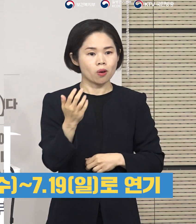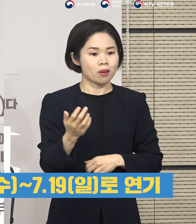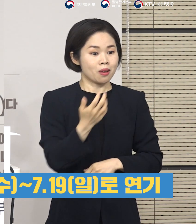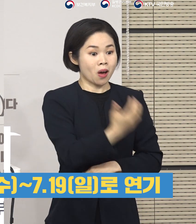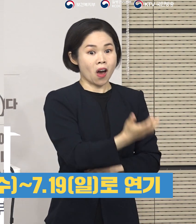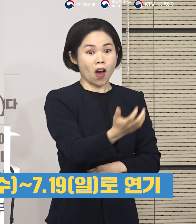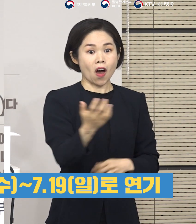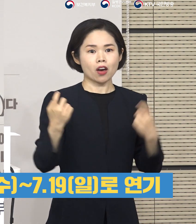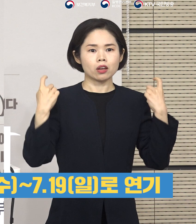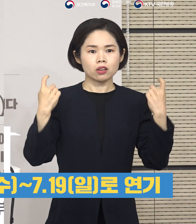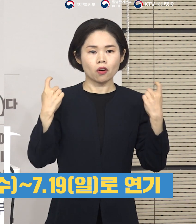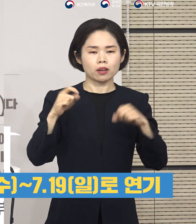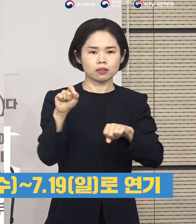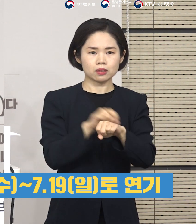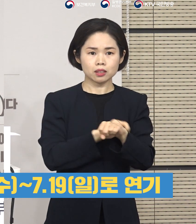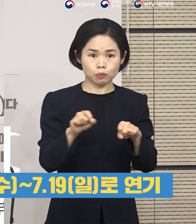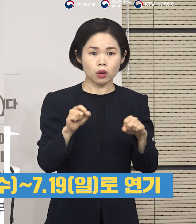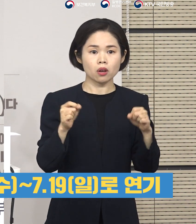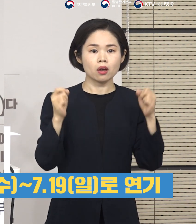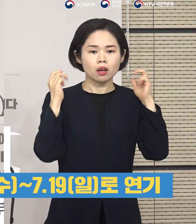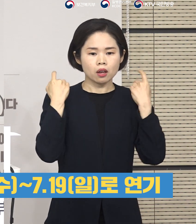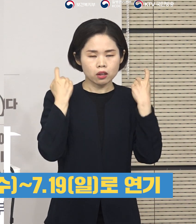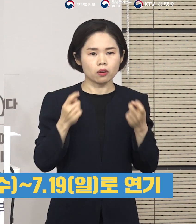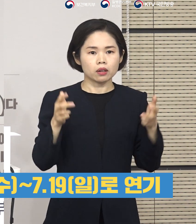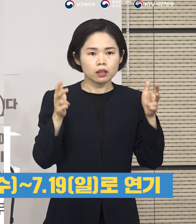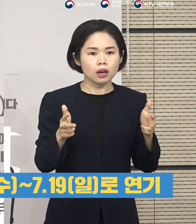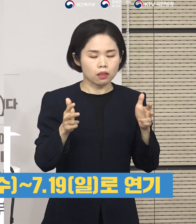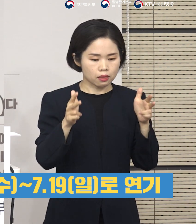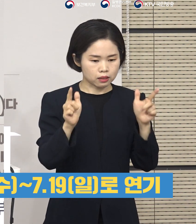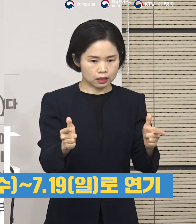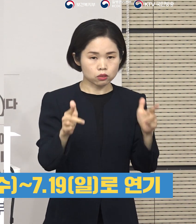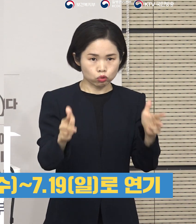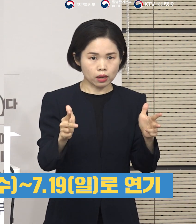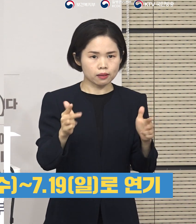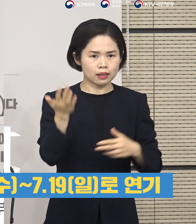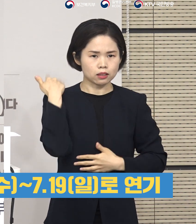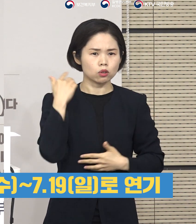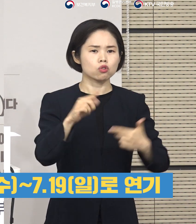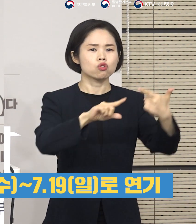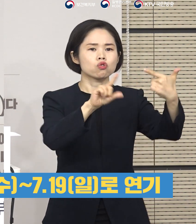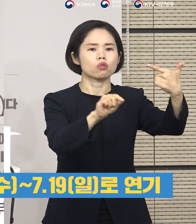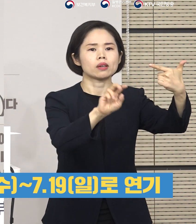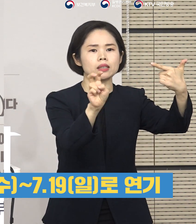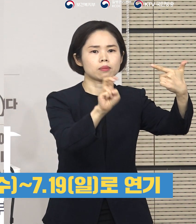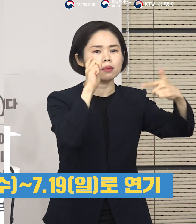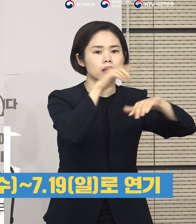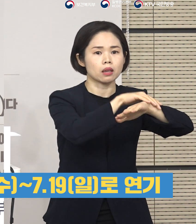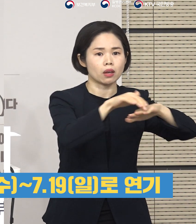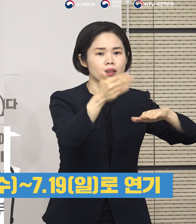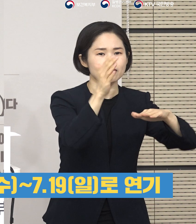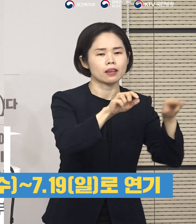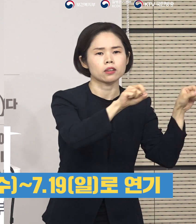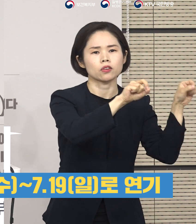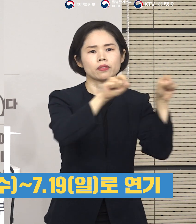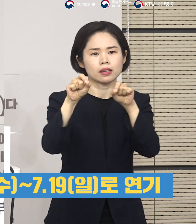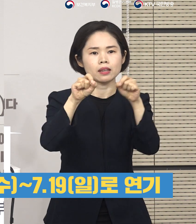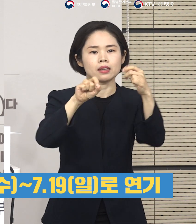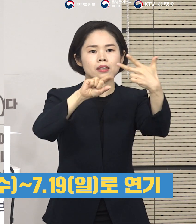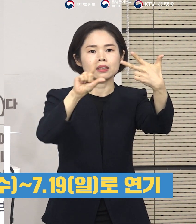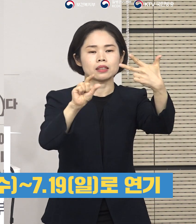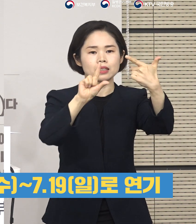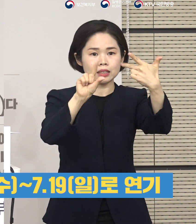이동을 유발하는 특별 여행 주간을 6월 20일에 시행할 예정이었으나 7월 1일부터로